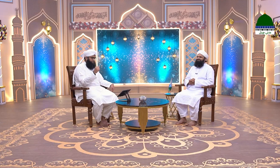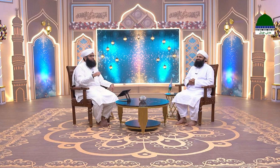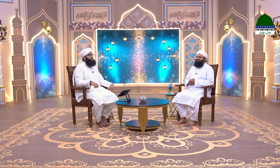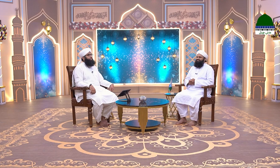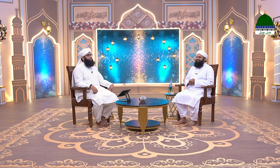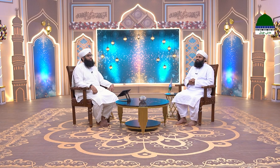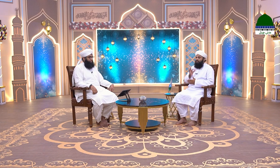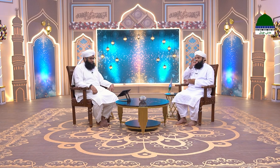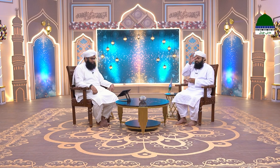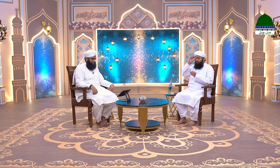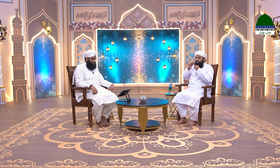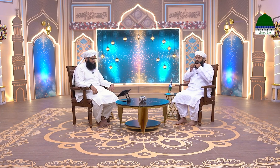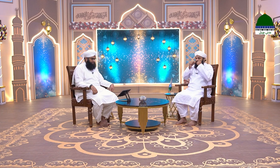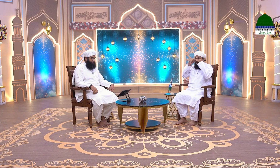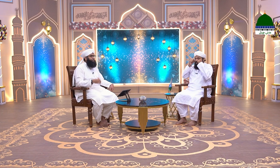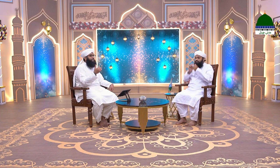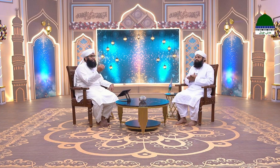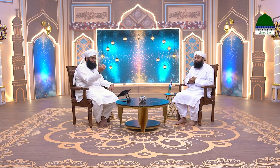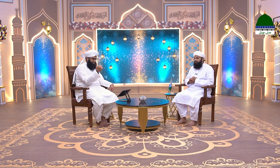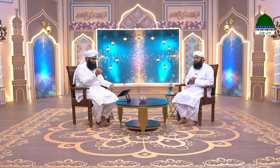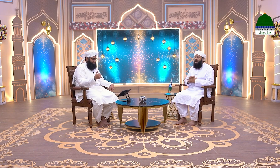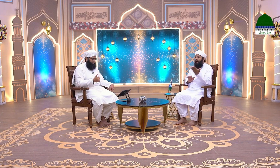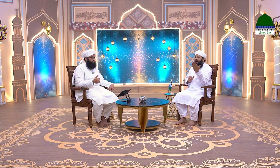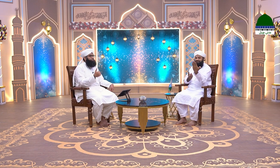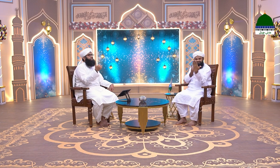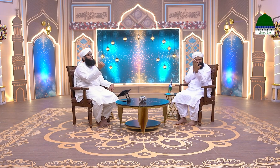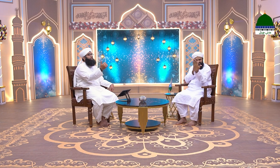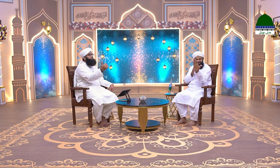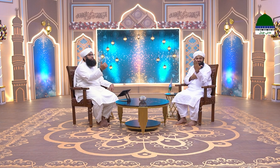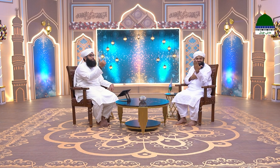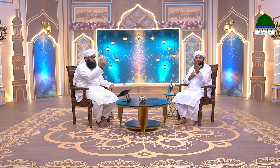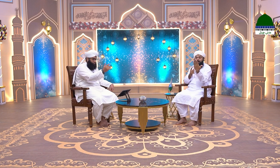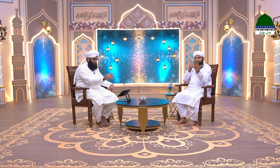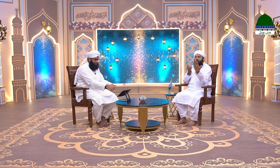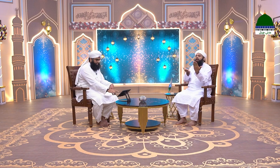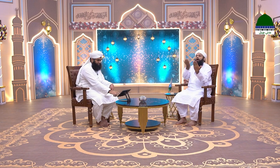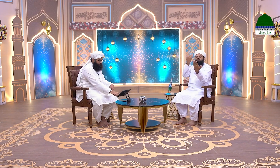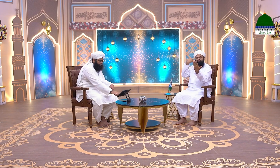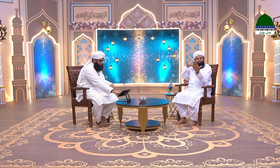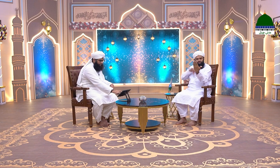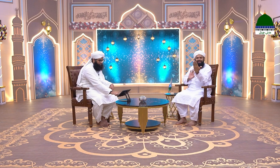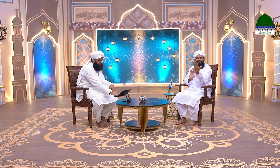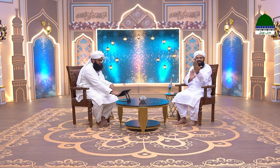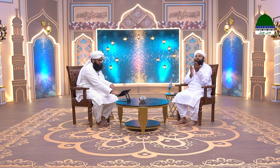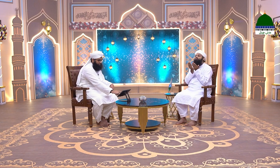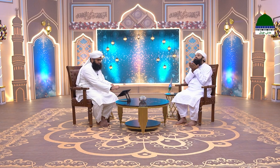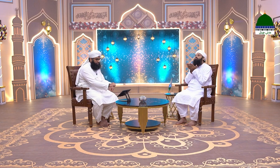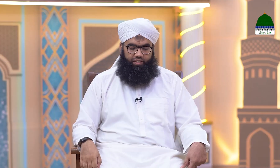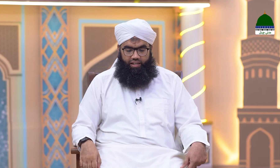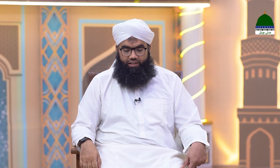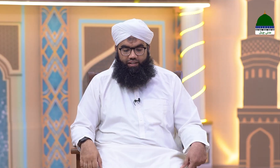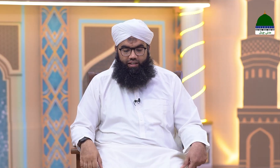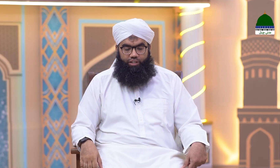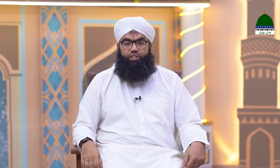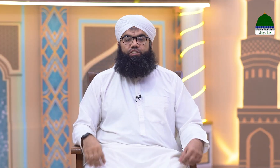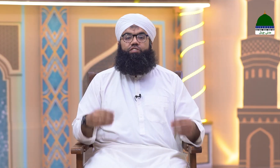آخری نبی مکی مدنی صلی اللہ علیہ وآلہ وسلم جب آئینہ دیکھتے اس وقت اللہ پاک کا شکر ادا کرتے اور یہ دعا مانگا کرتے،